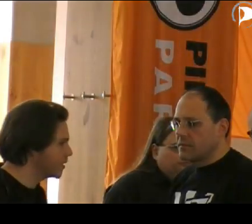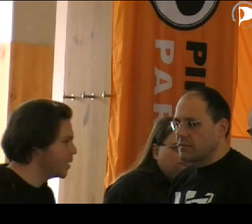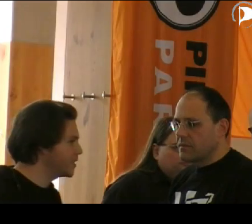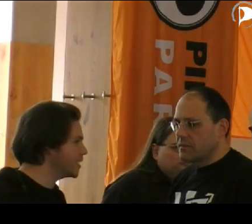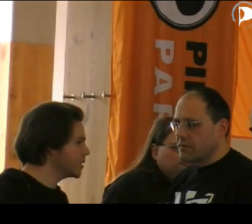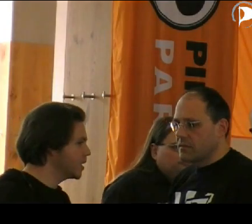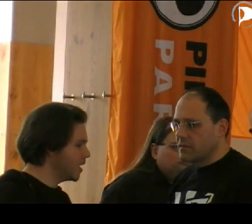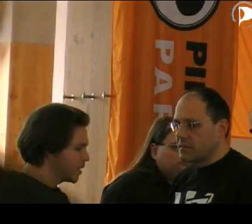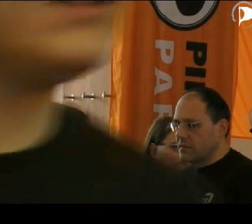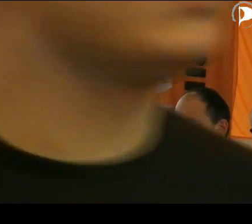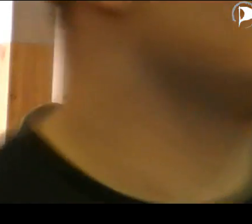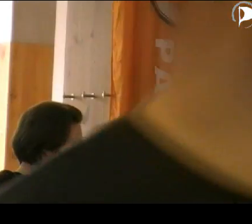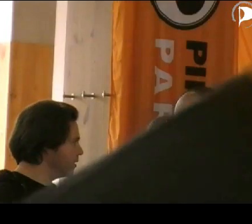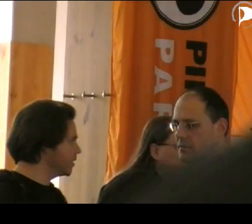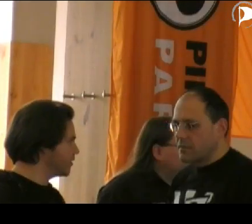überhaupt